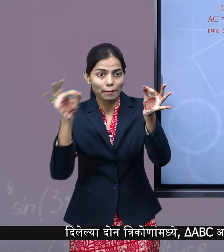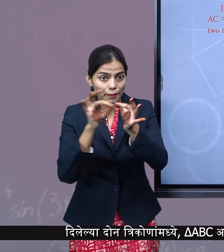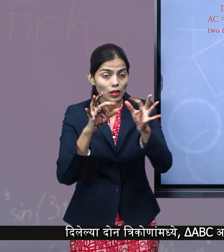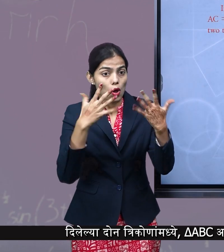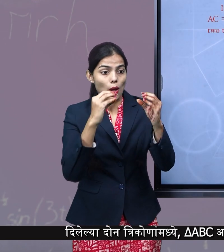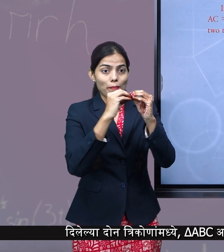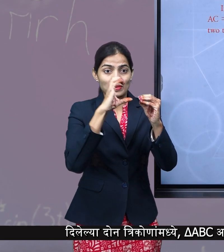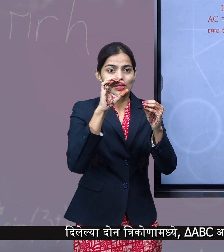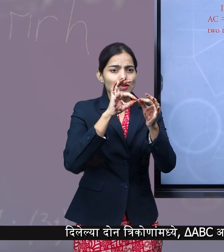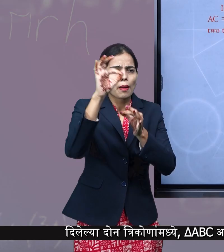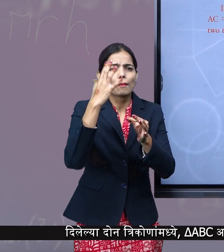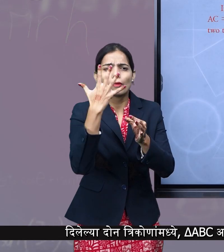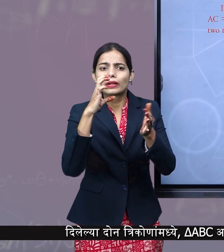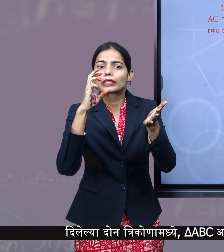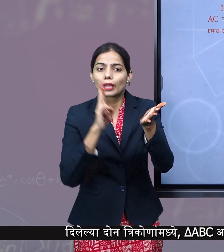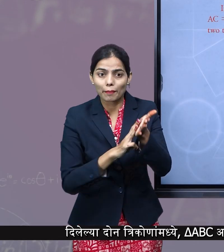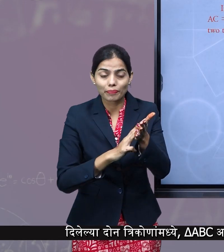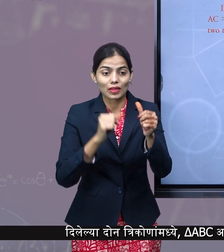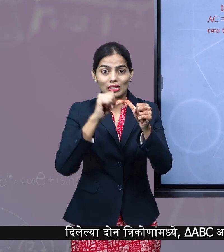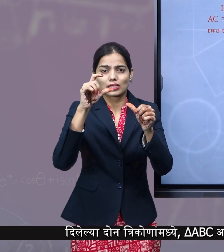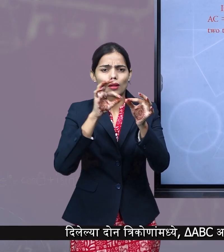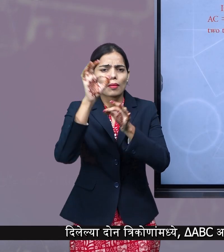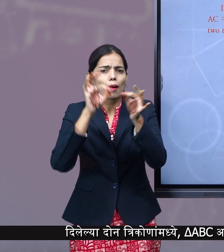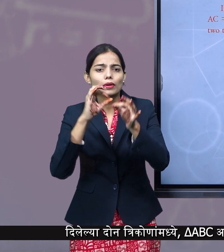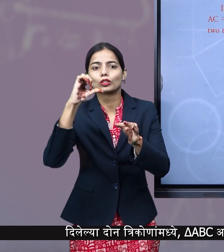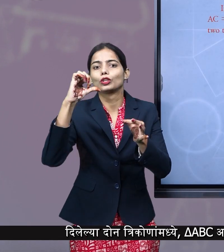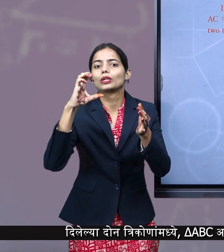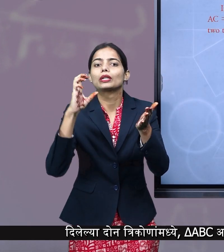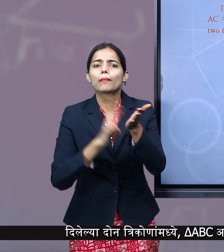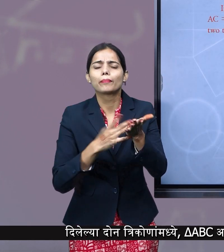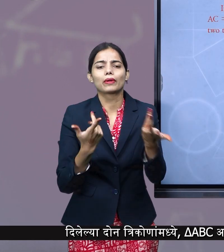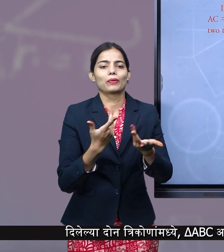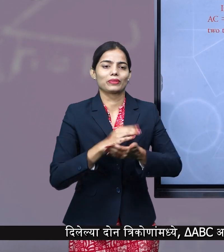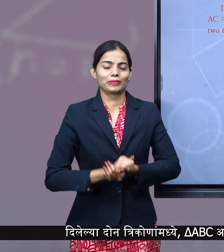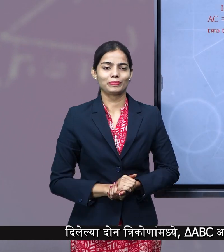सेंटीमीटर, BC = 5 सेंटीमीटर, AC = 9 सेंटीमीटर,